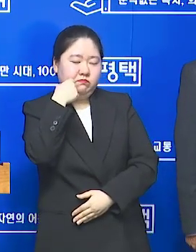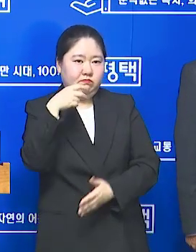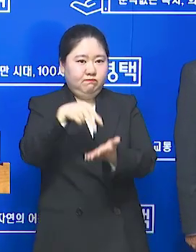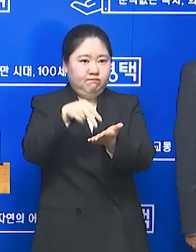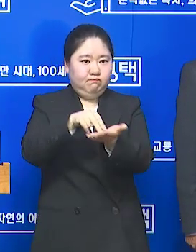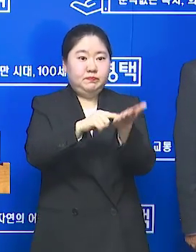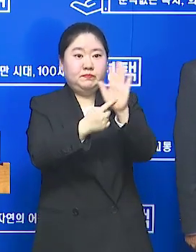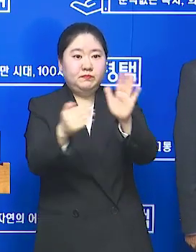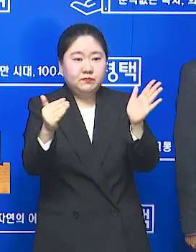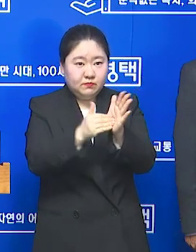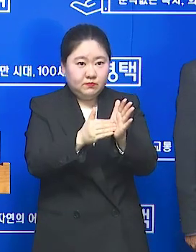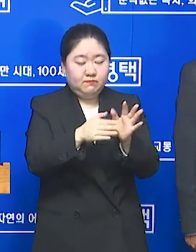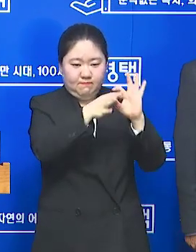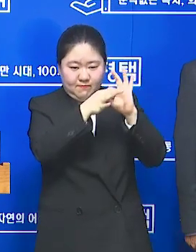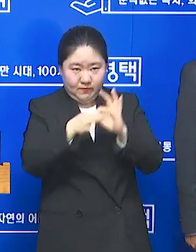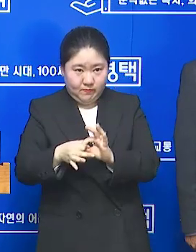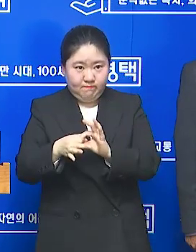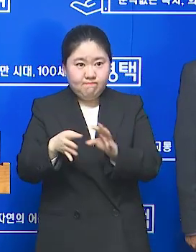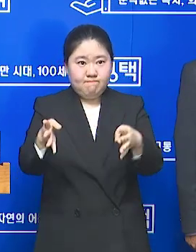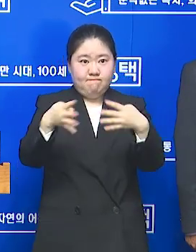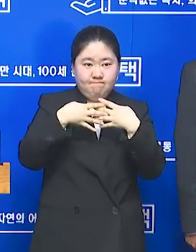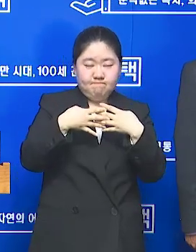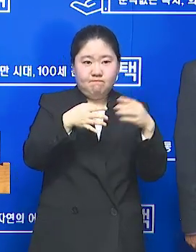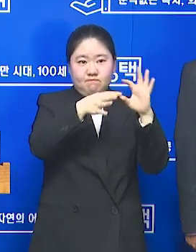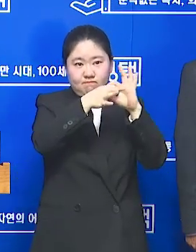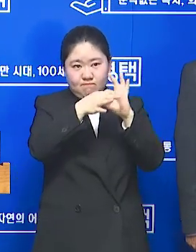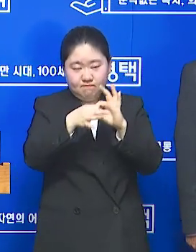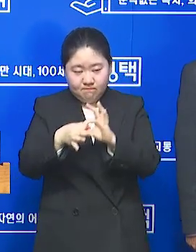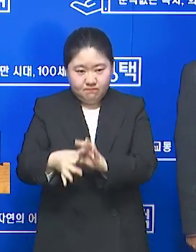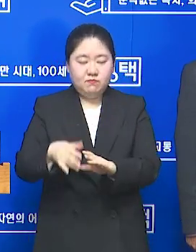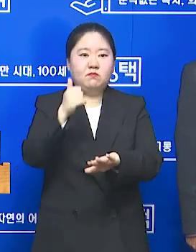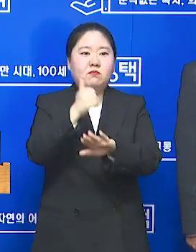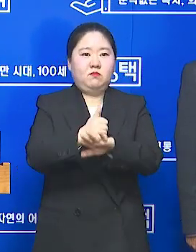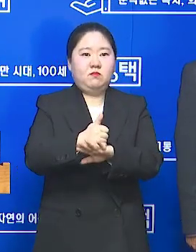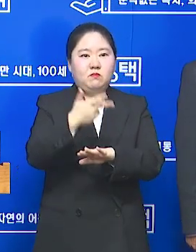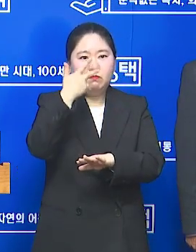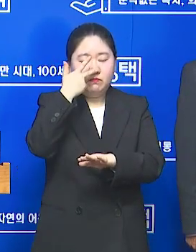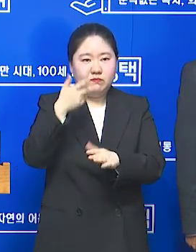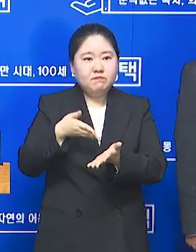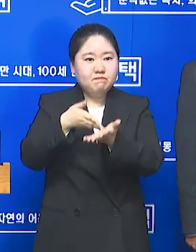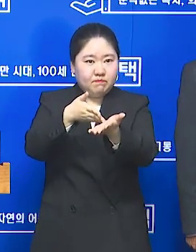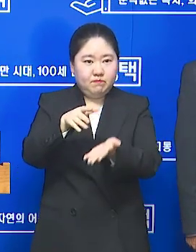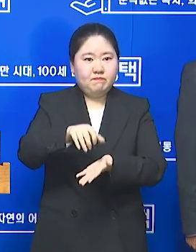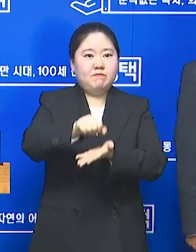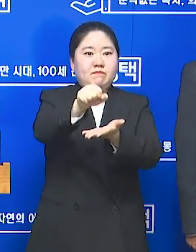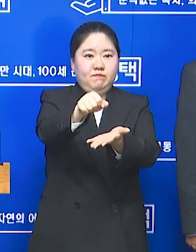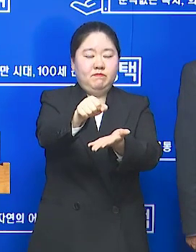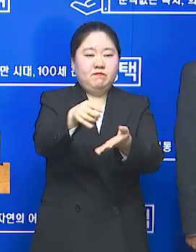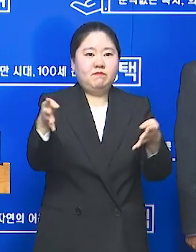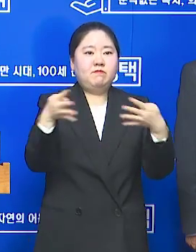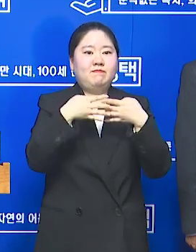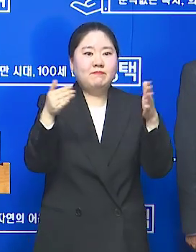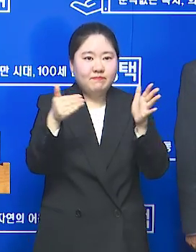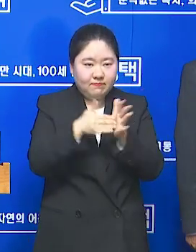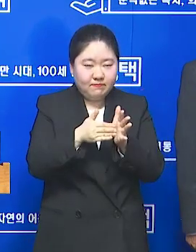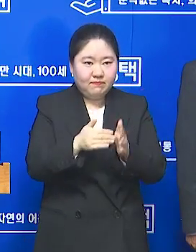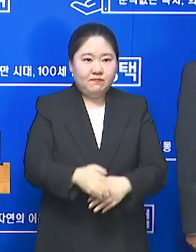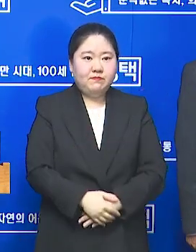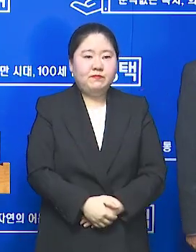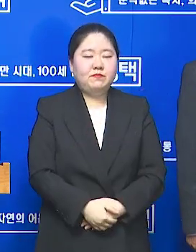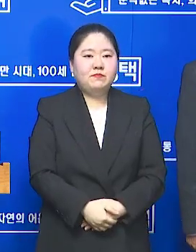보였지만 지속적인 협의를 통해 결국에는 우리 시 요구사항을 수용하기로 협의하였다는 말씀을